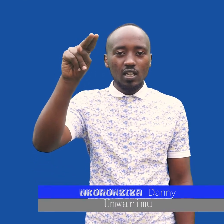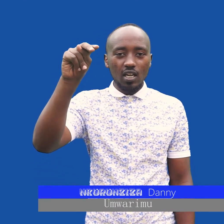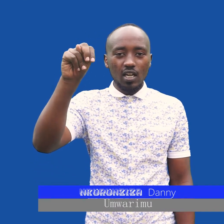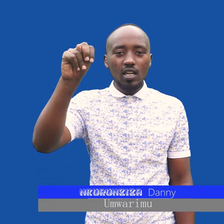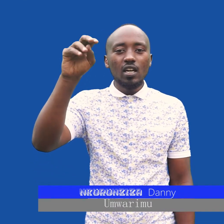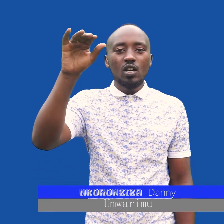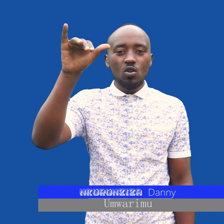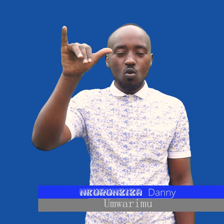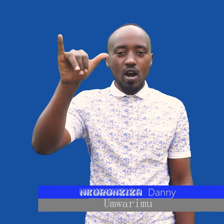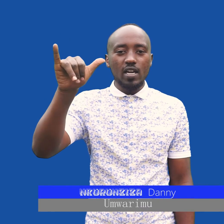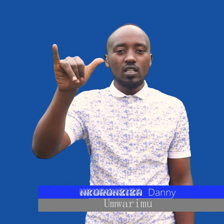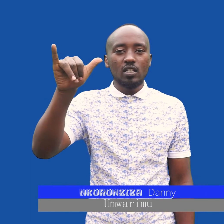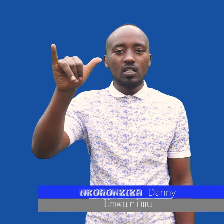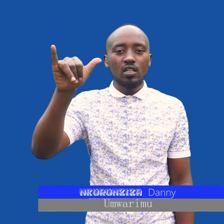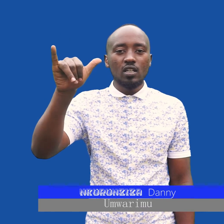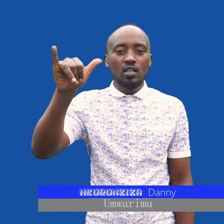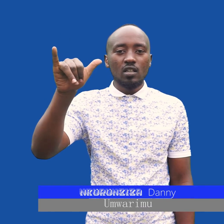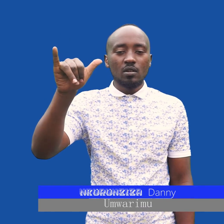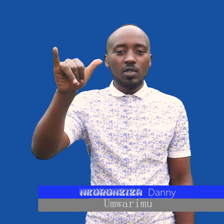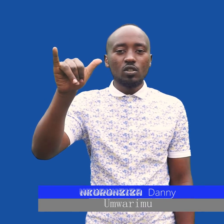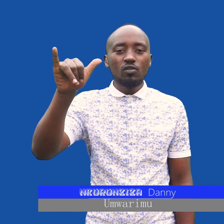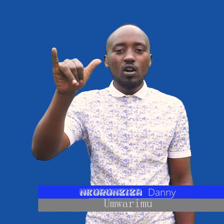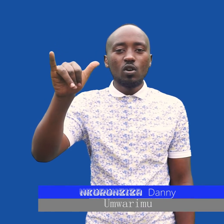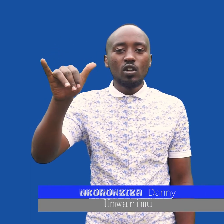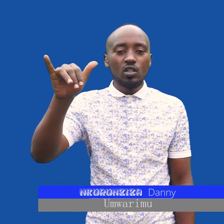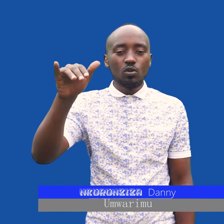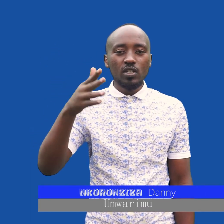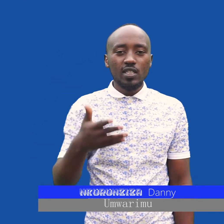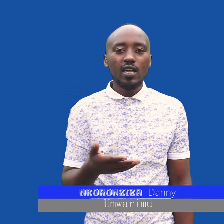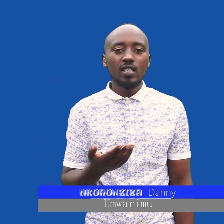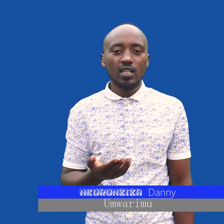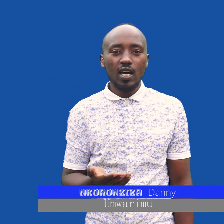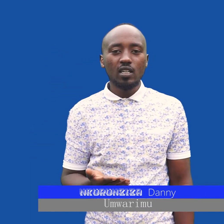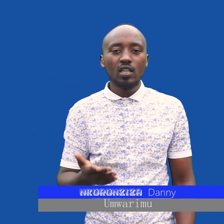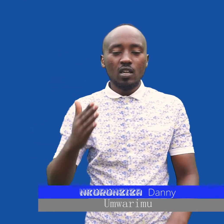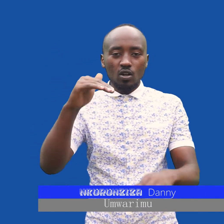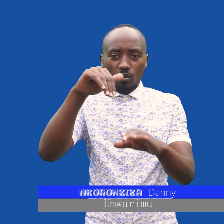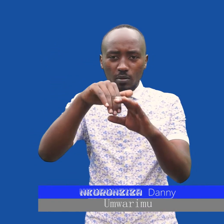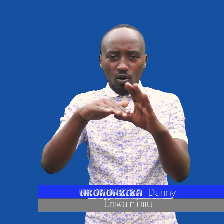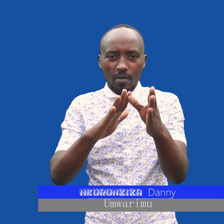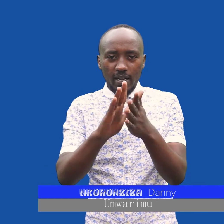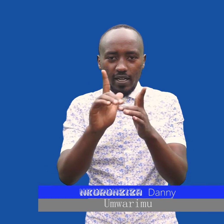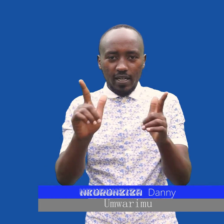N, W Kwa atukufu wango, ni mgunundziza, dan Nona murimiru kwa marenga